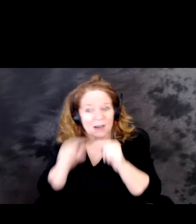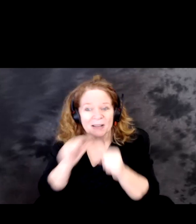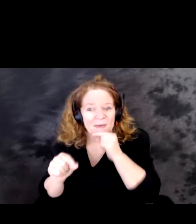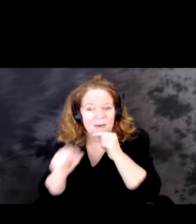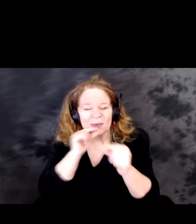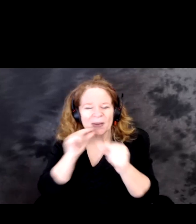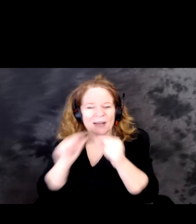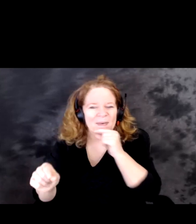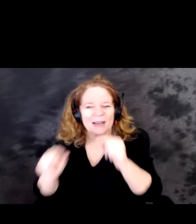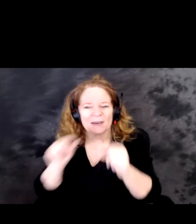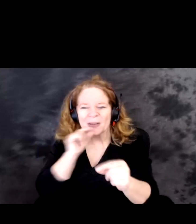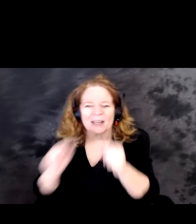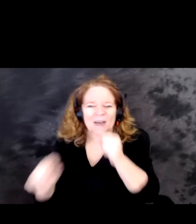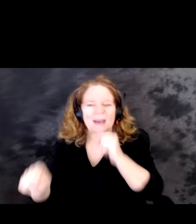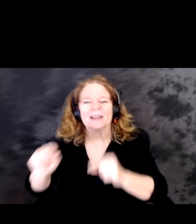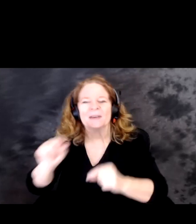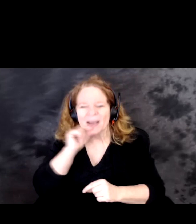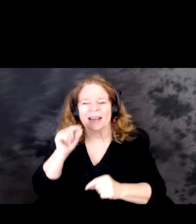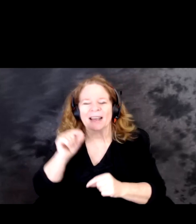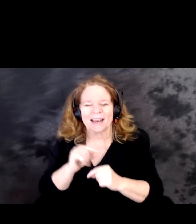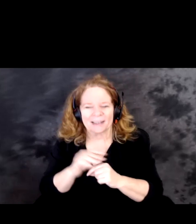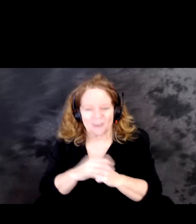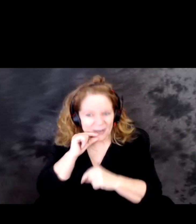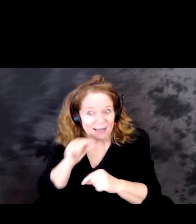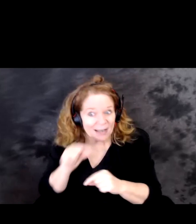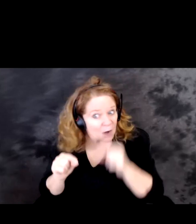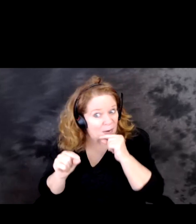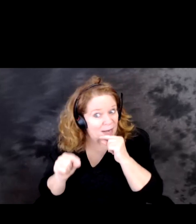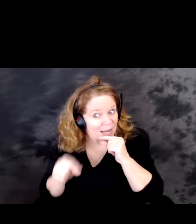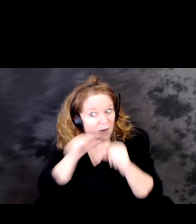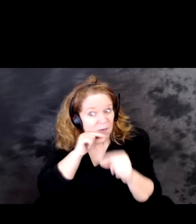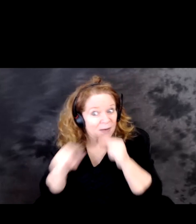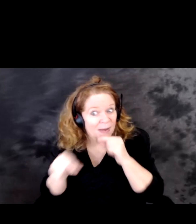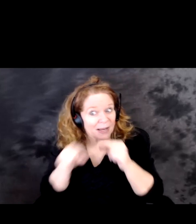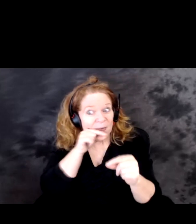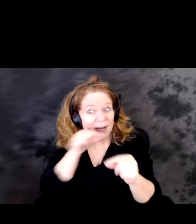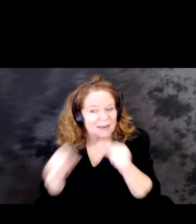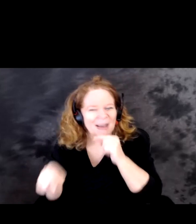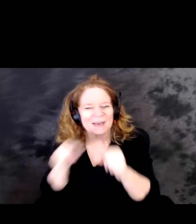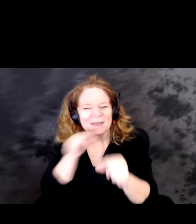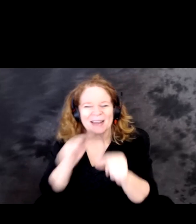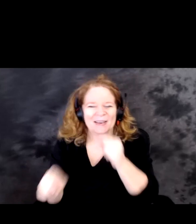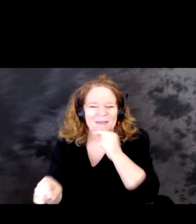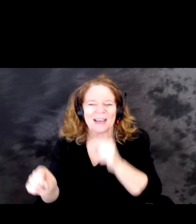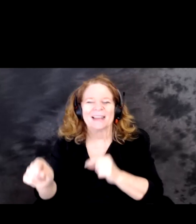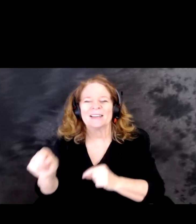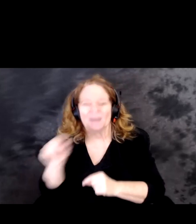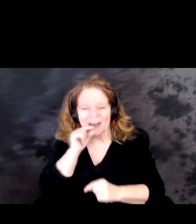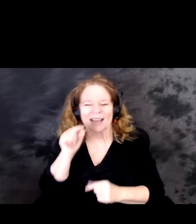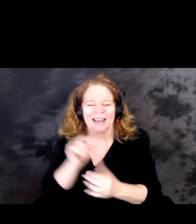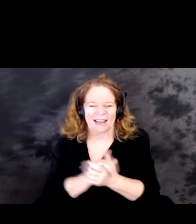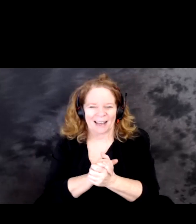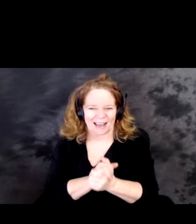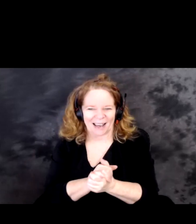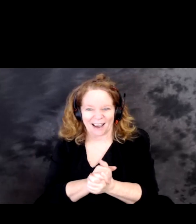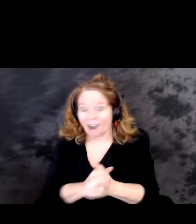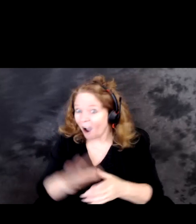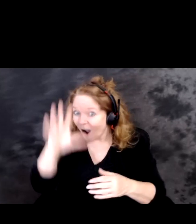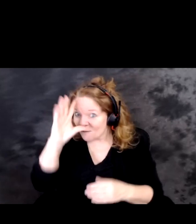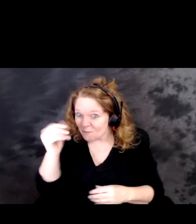Gwen, Gwen, Gwen, Gwen, Gwen, Gwen, Gwen, Gwen. Gwen, Gwen, Gwen y Gwen, Gwen,